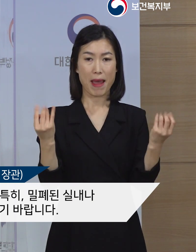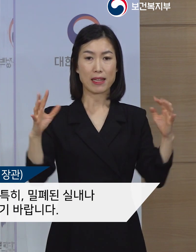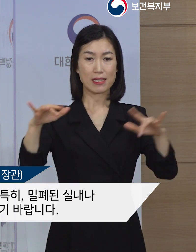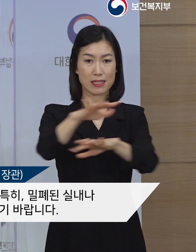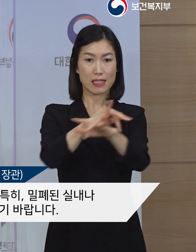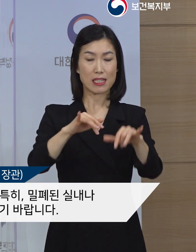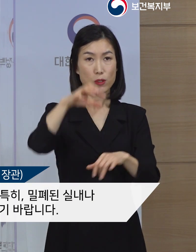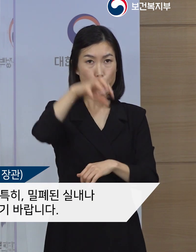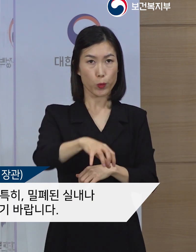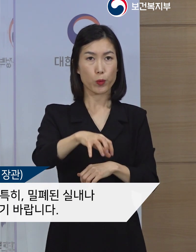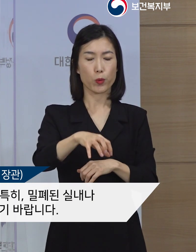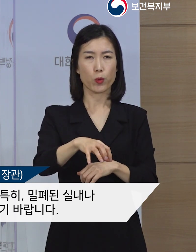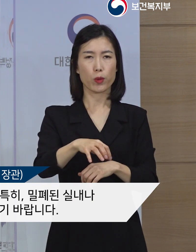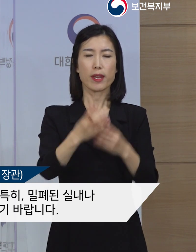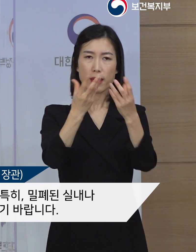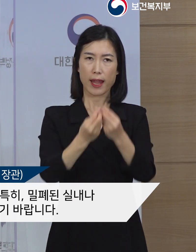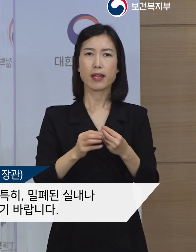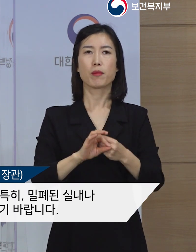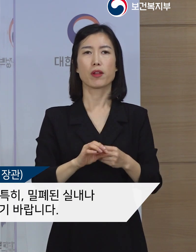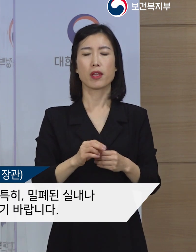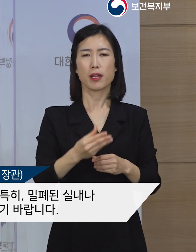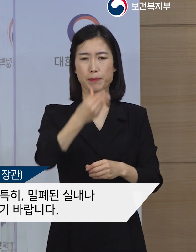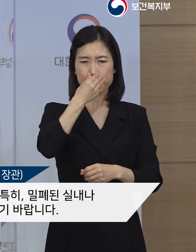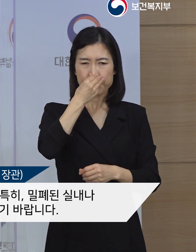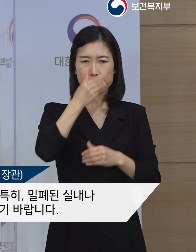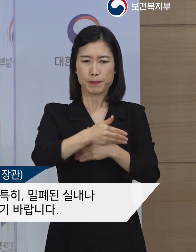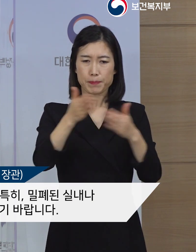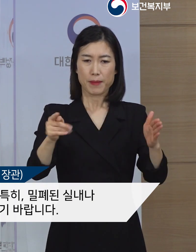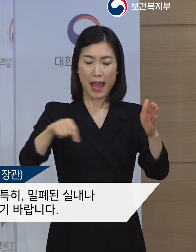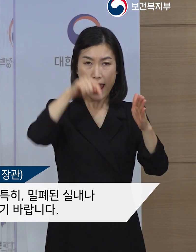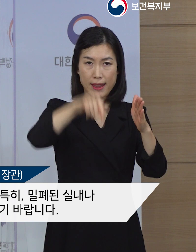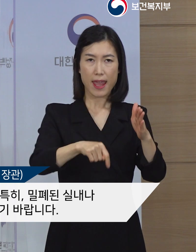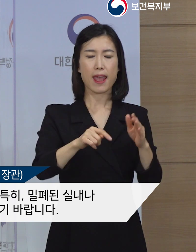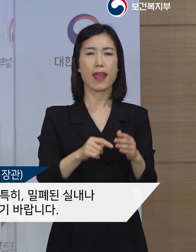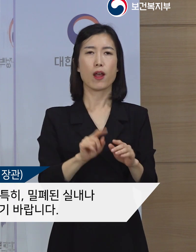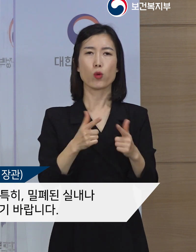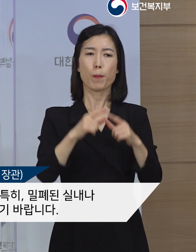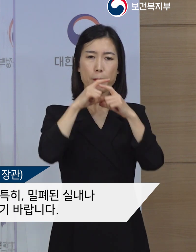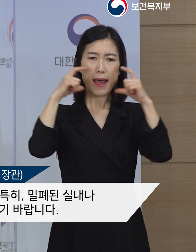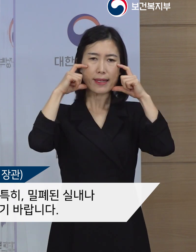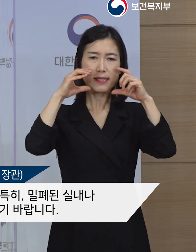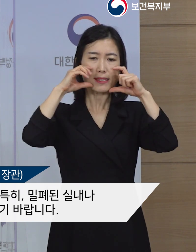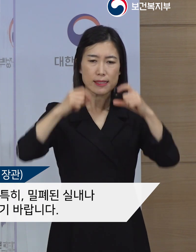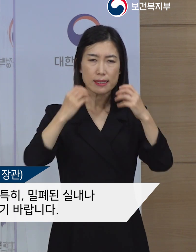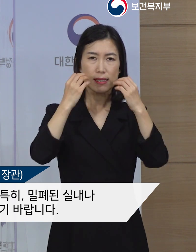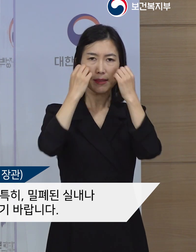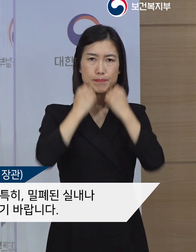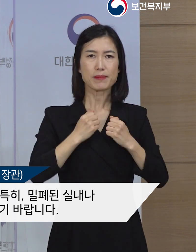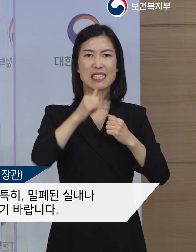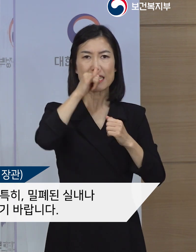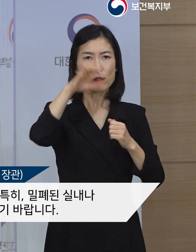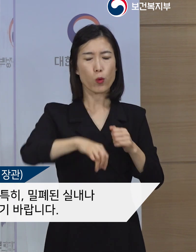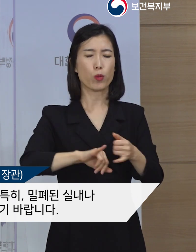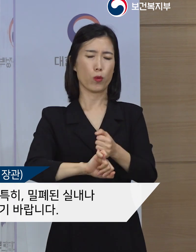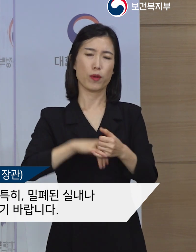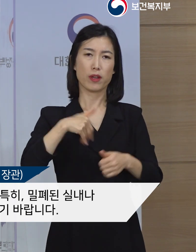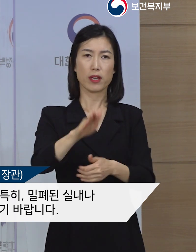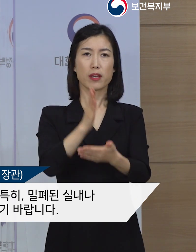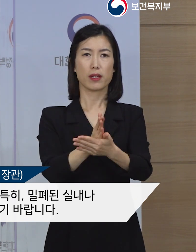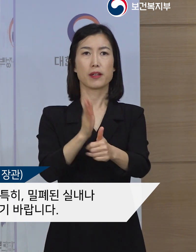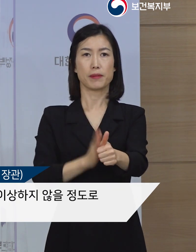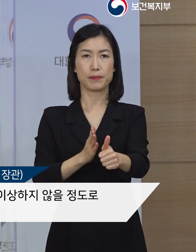밀집하는 다중이용시설, 특히 밀폐된 실내나 마스크 착용이 어려운 곳은 반드시 피해 주시기